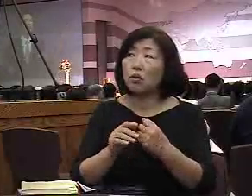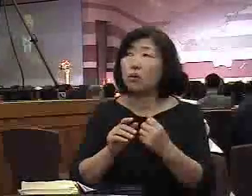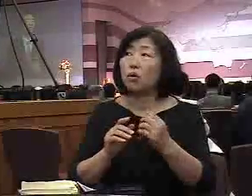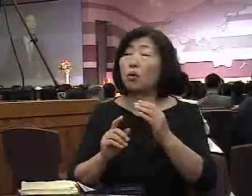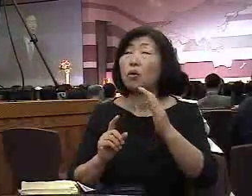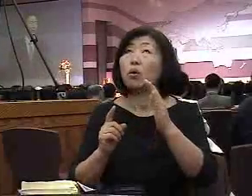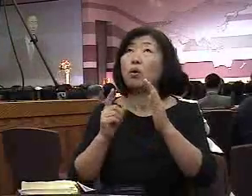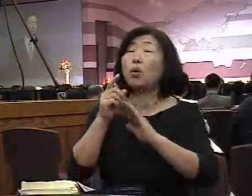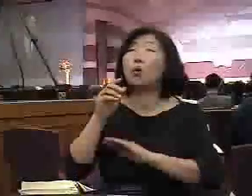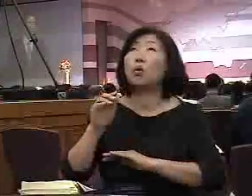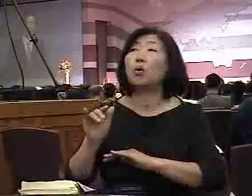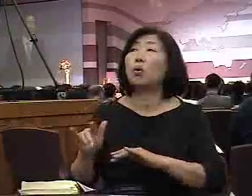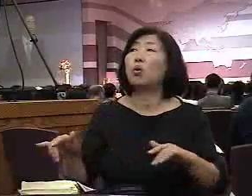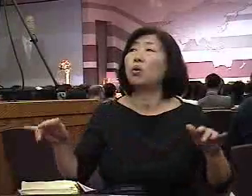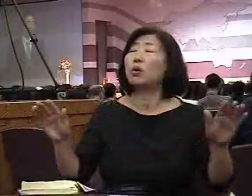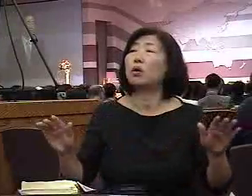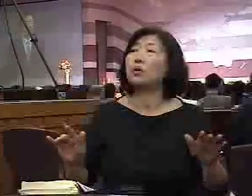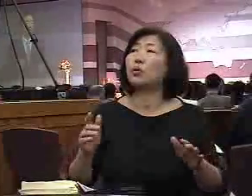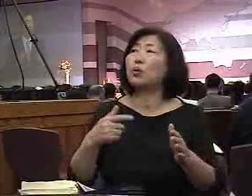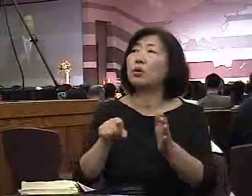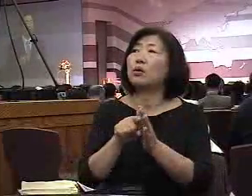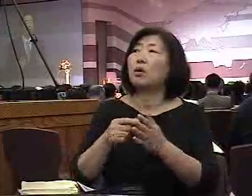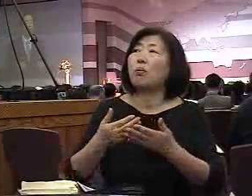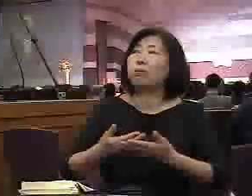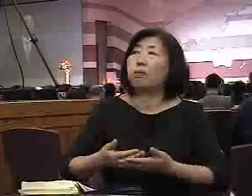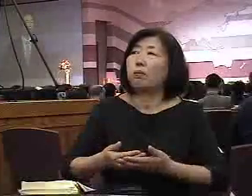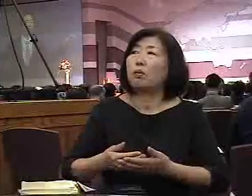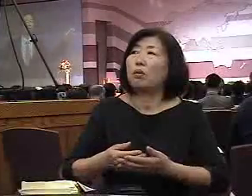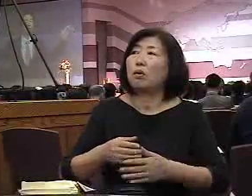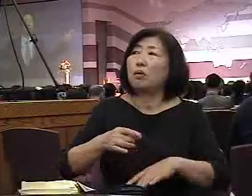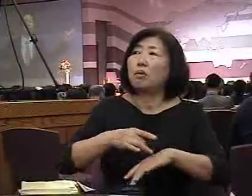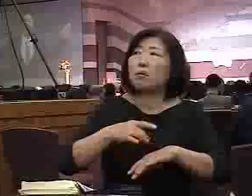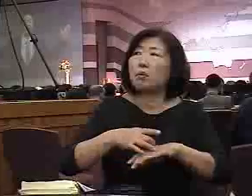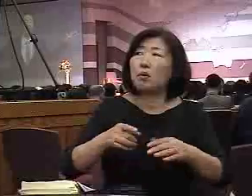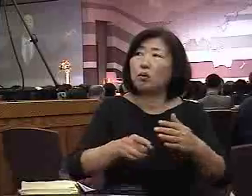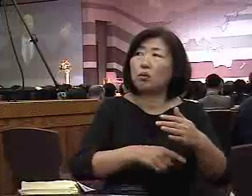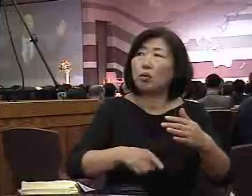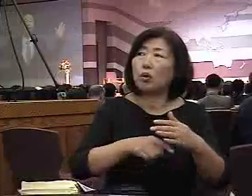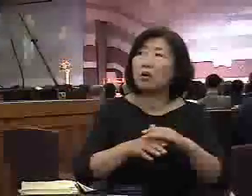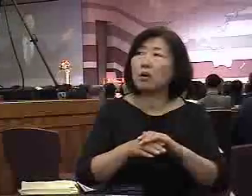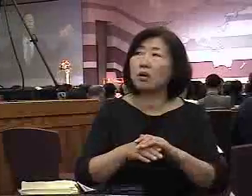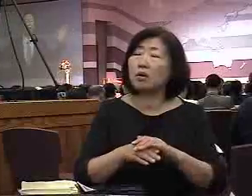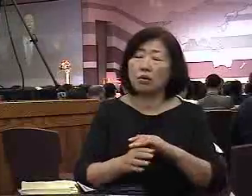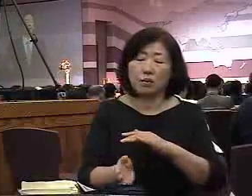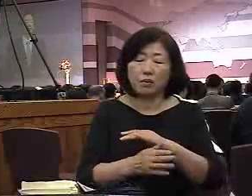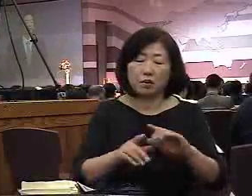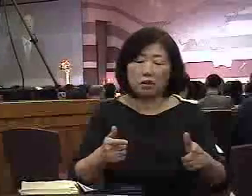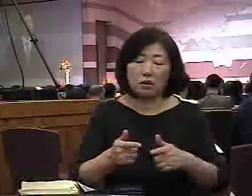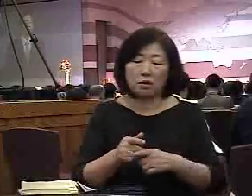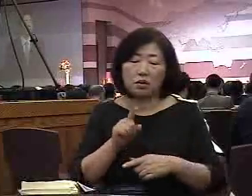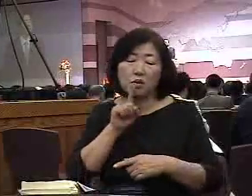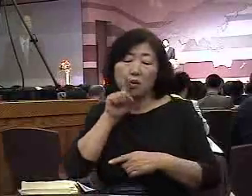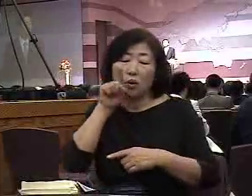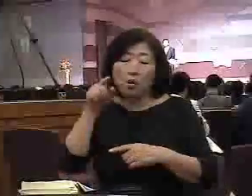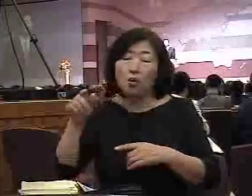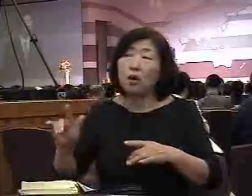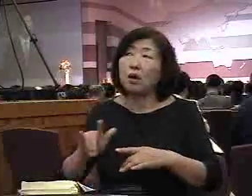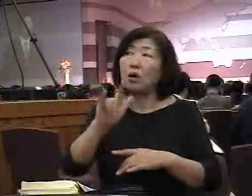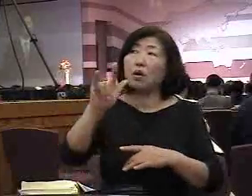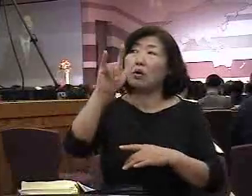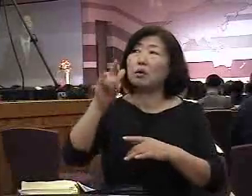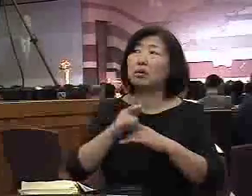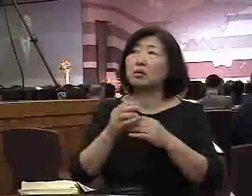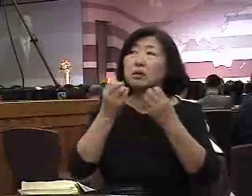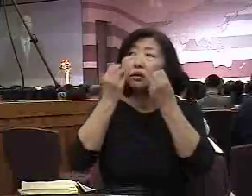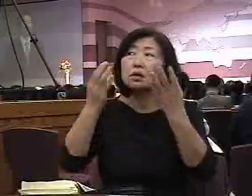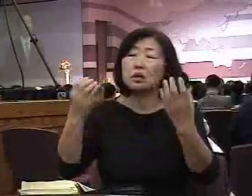너무 무겁기 때문에 그렇습니다. 뼛속까지 비우지 않고서는 독수리에 날개치며 올라간 같은 새 힘을 우리가 얻을 수가